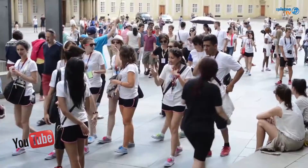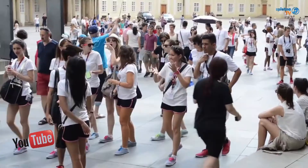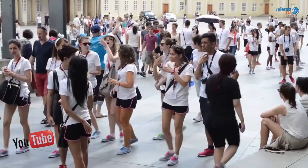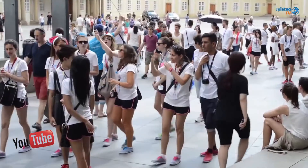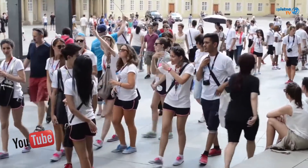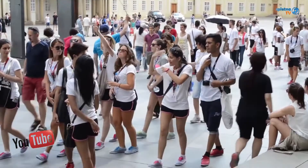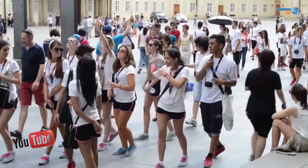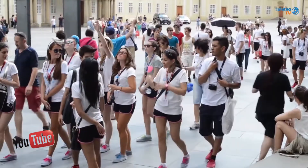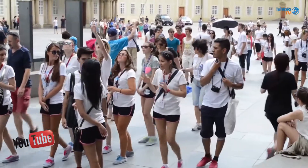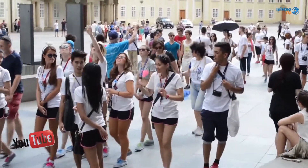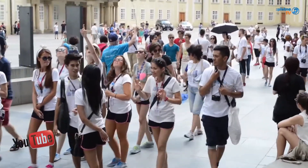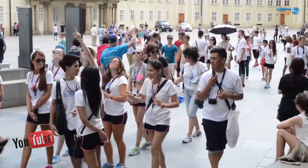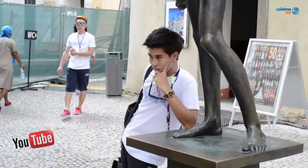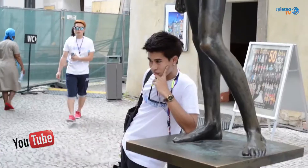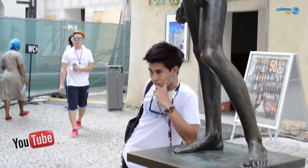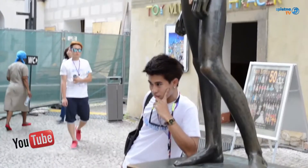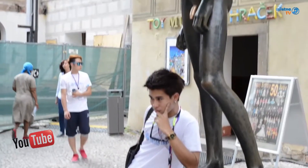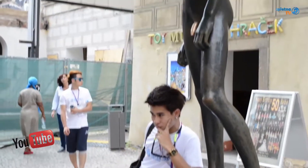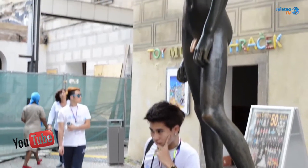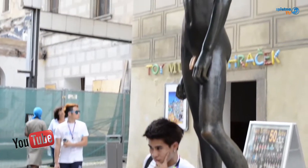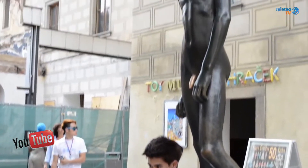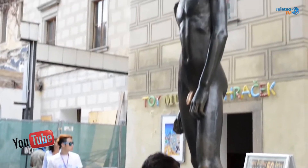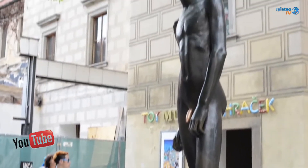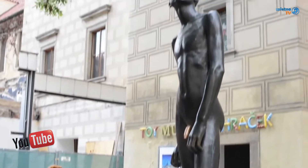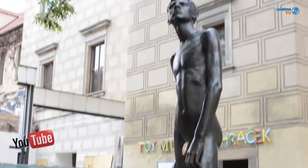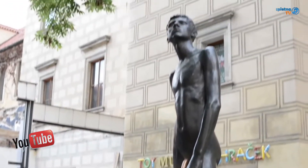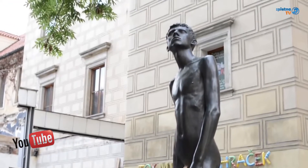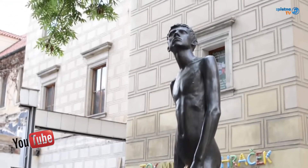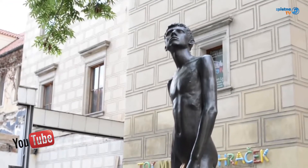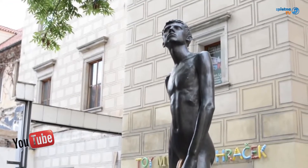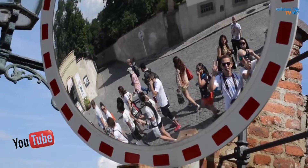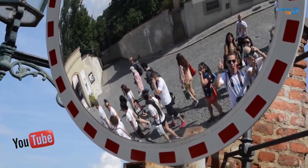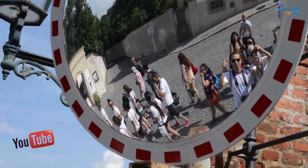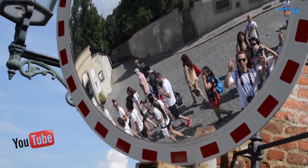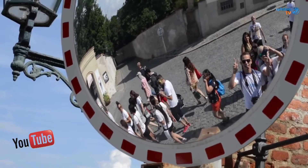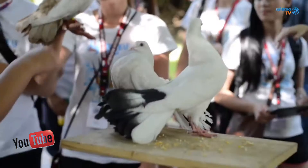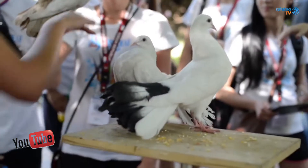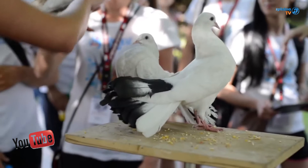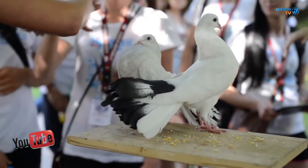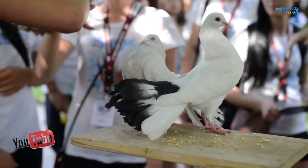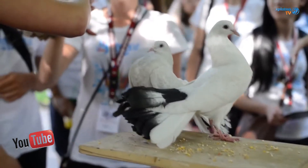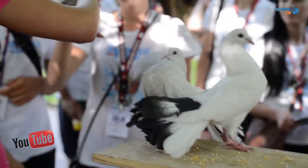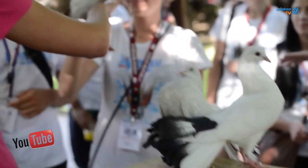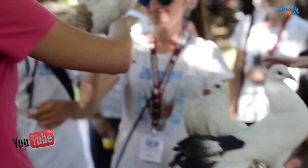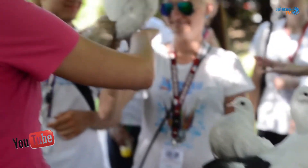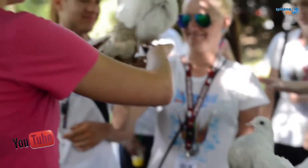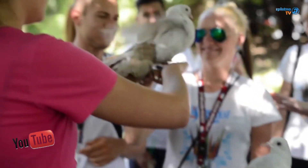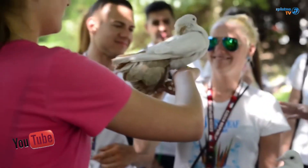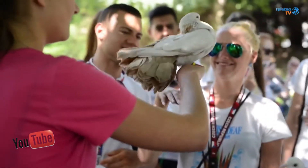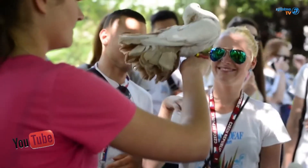begun. When we care for one another. No one knows where anyone goes when all is said